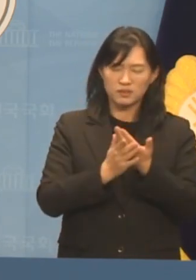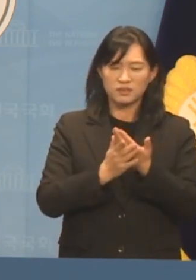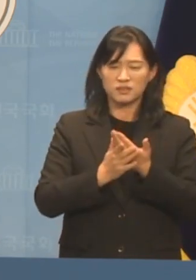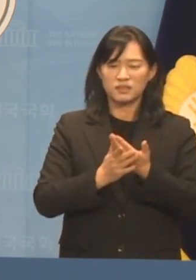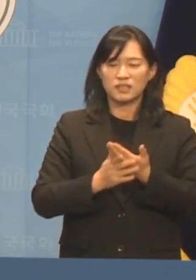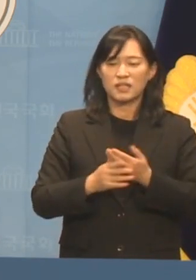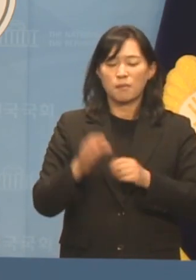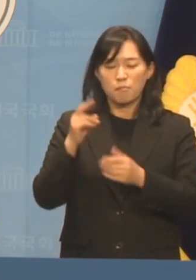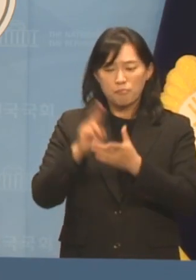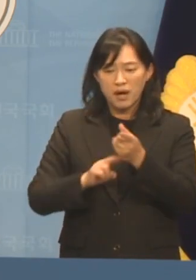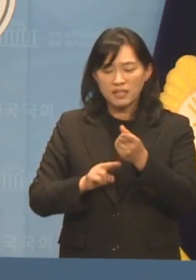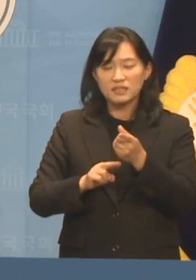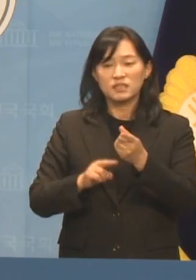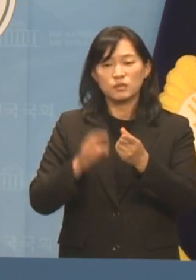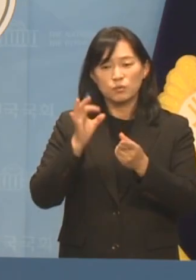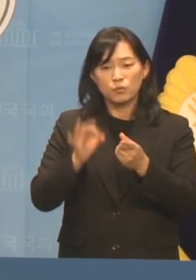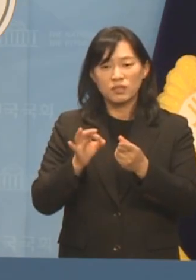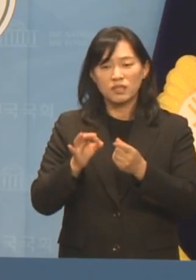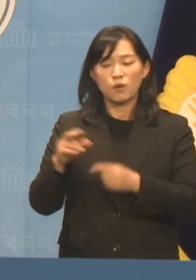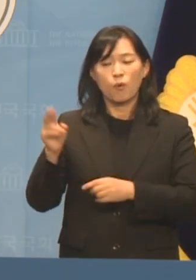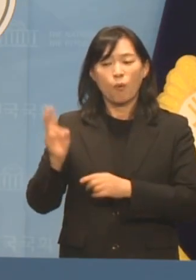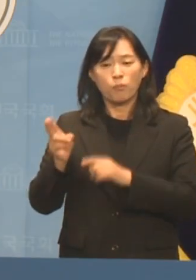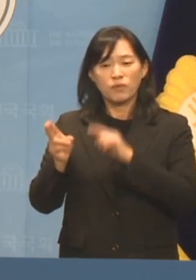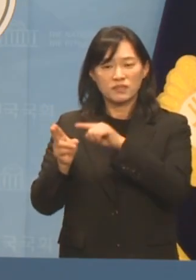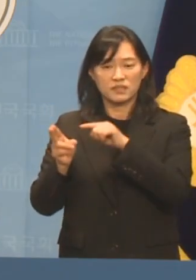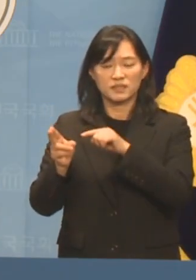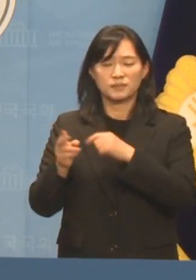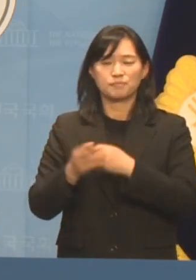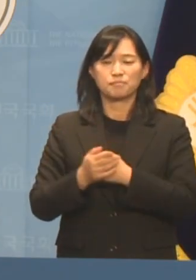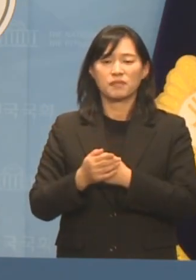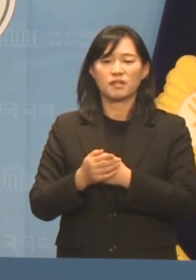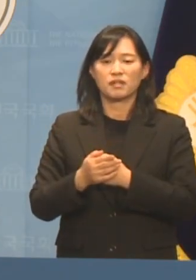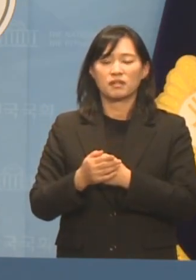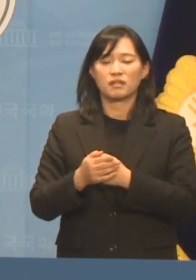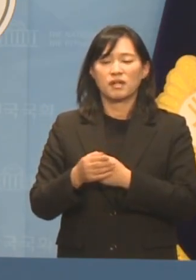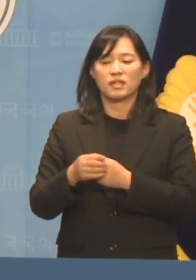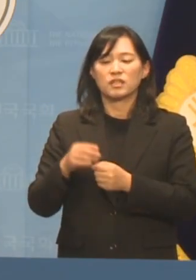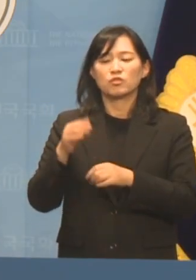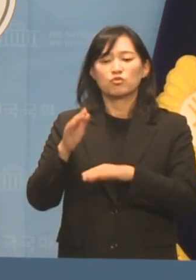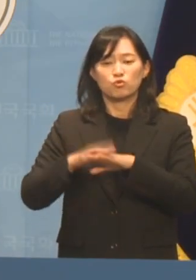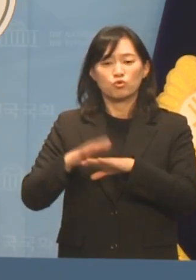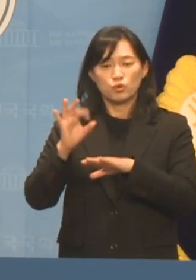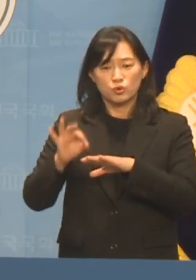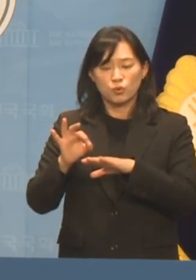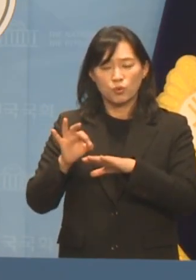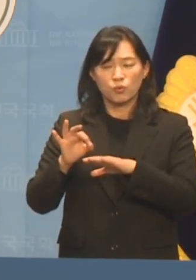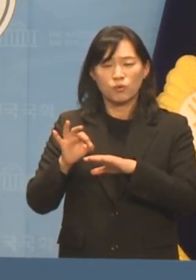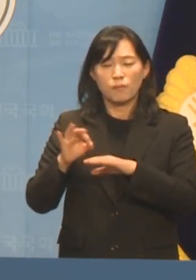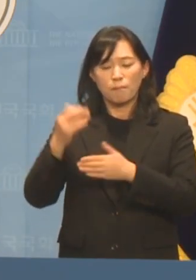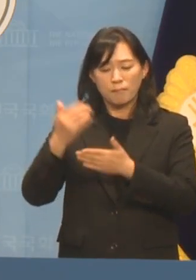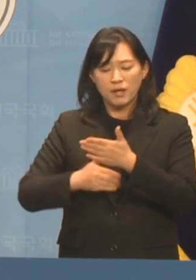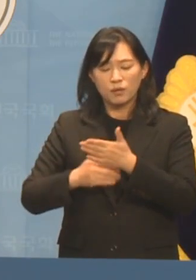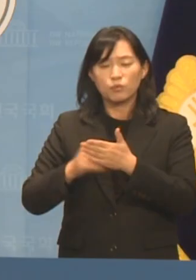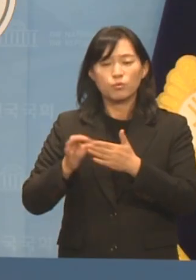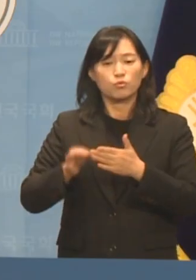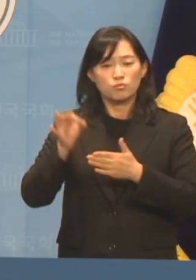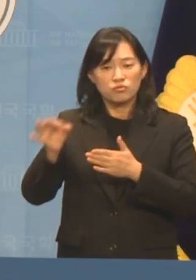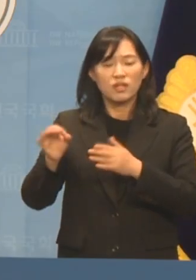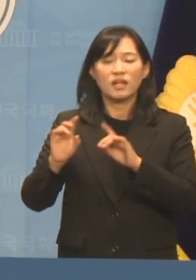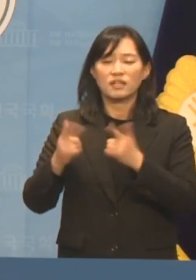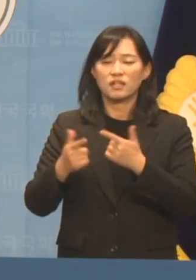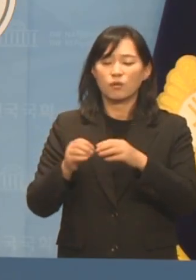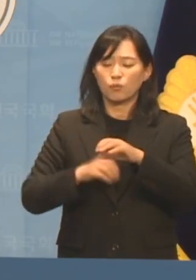금액이 홈플러스 본사에서 수수료를 제외한 이후에 입금되는 방식이 아니라